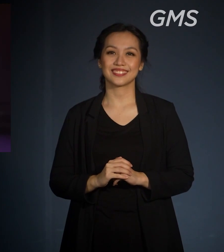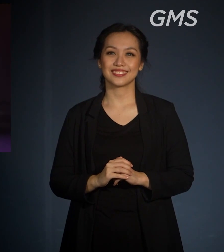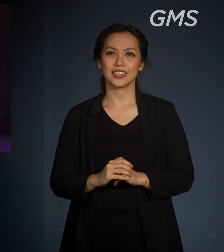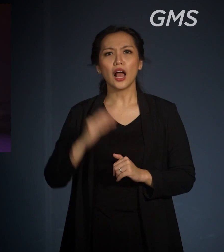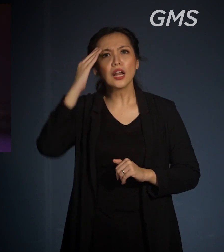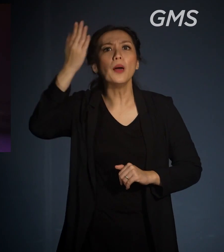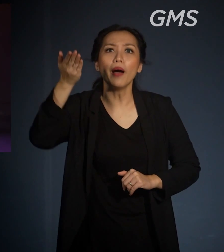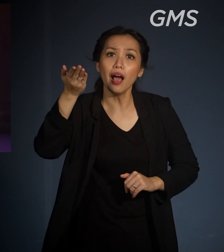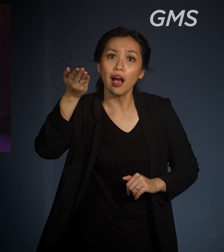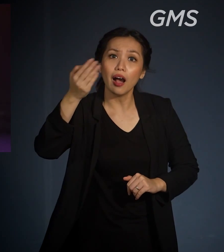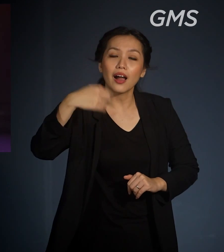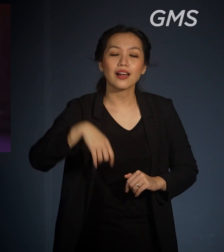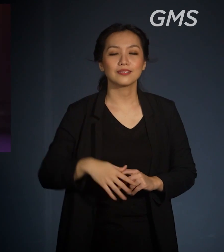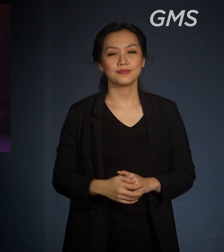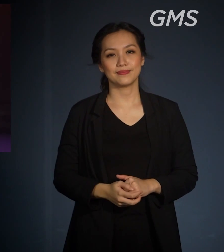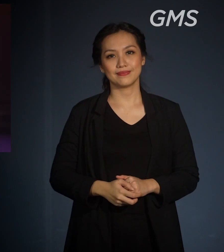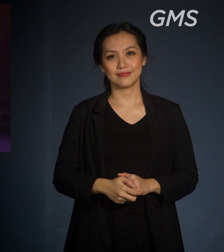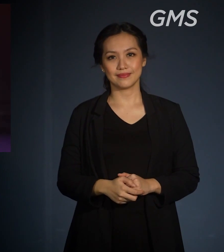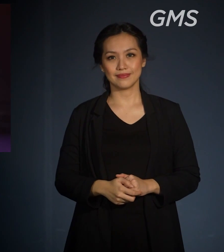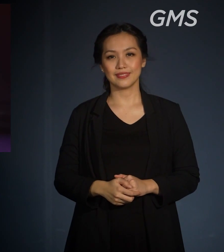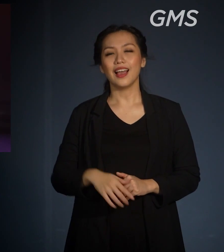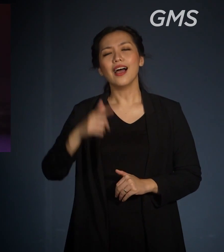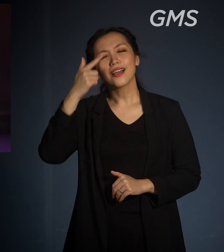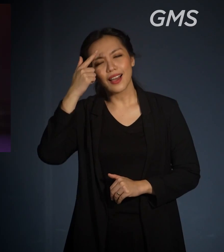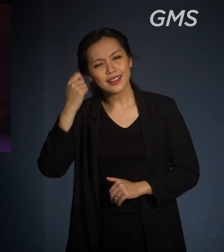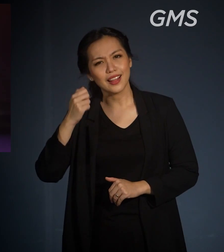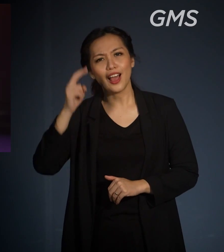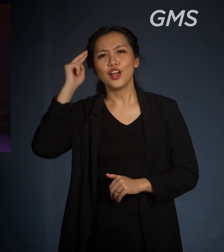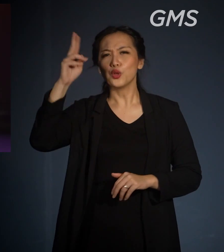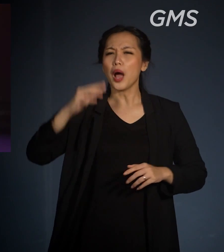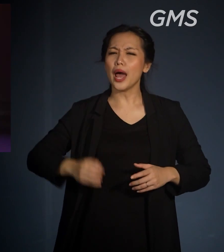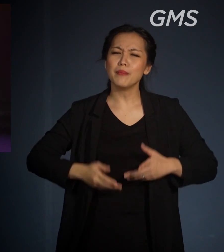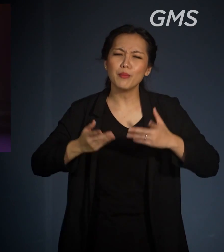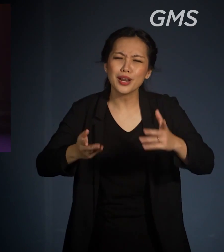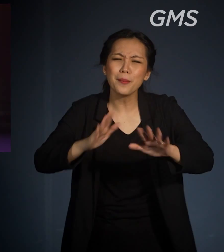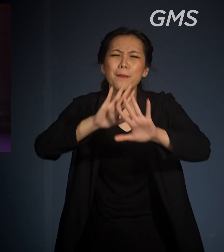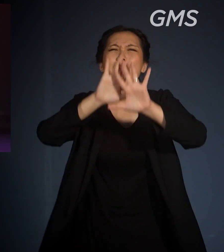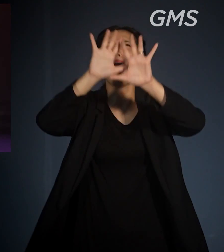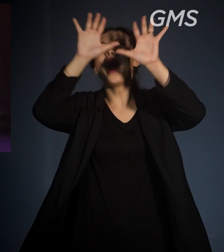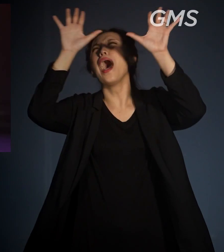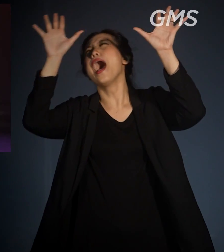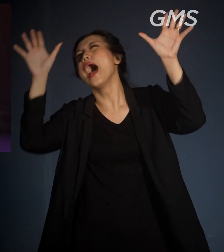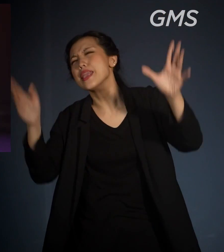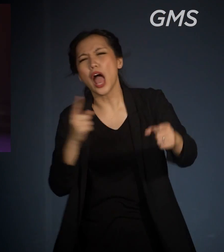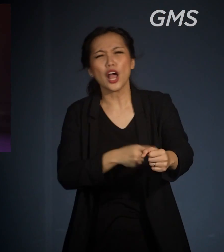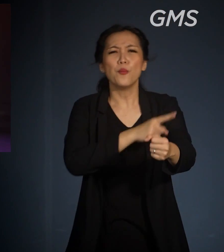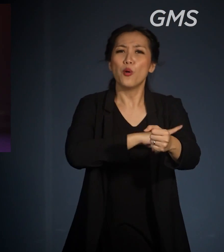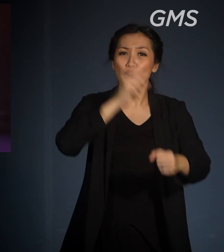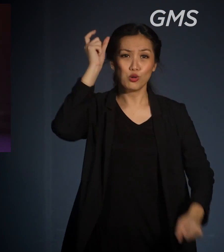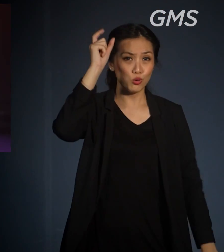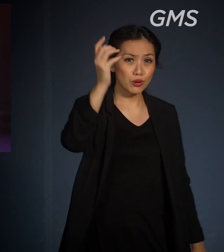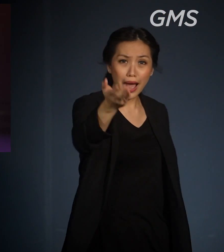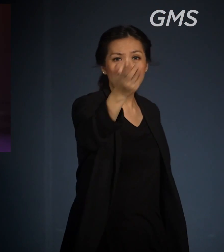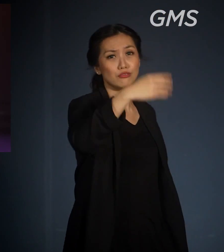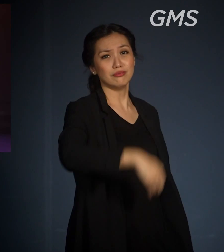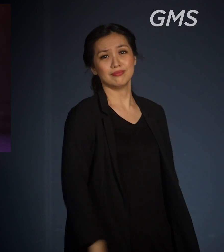Kenapa saudara? Karena Tuhan itu menanamkan banyak kemampuan, banyak potensi di dalam